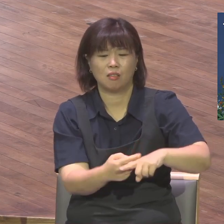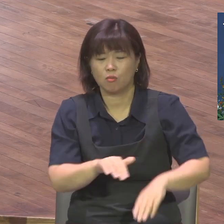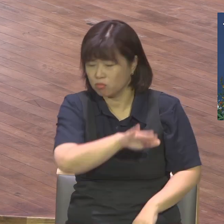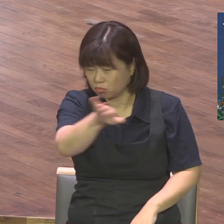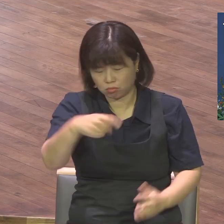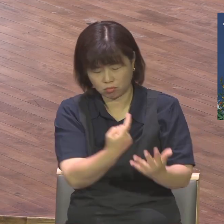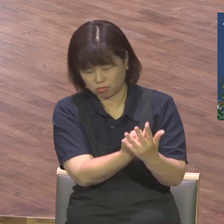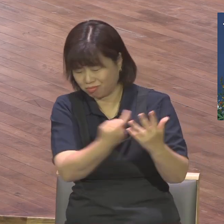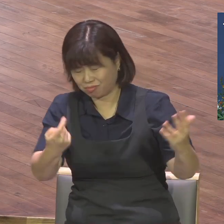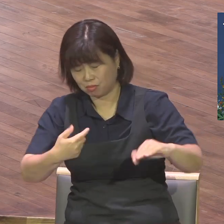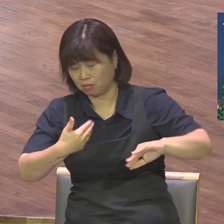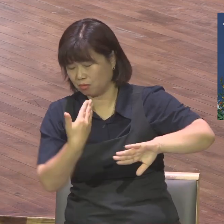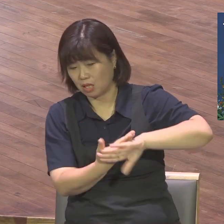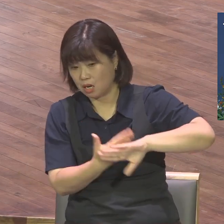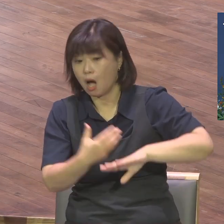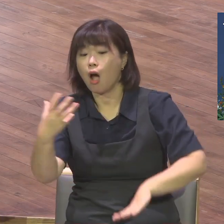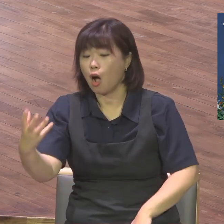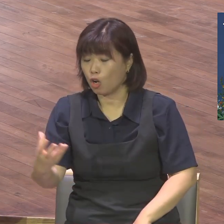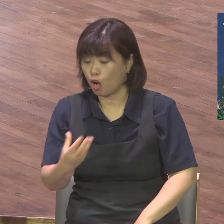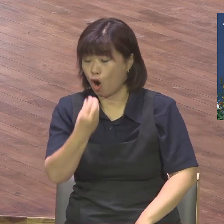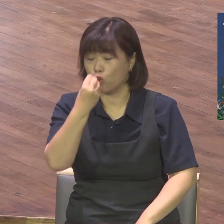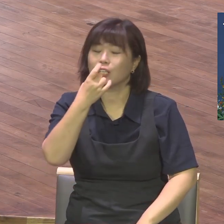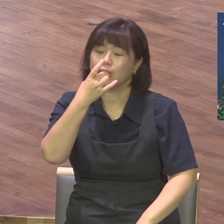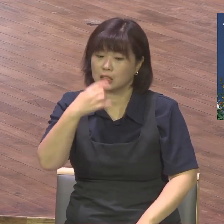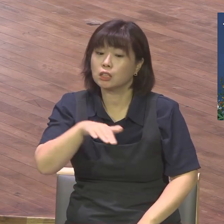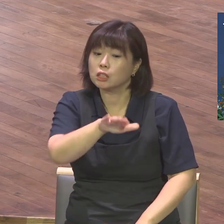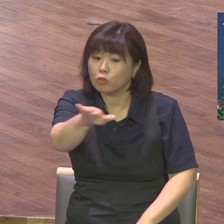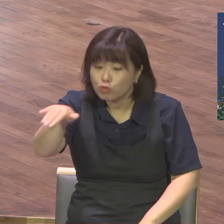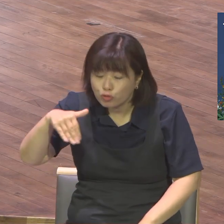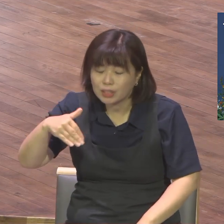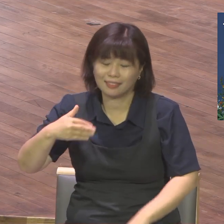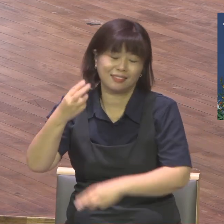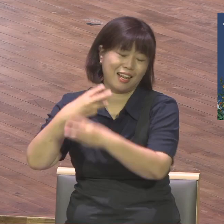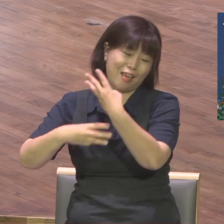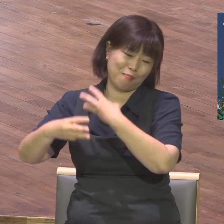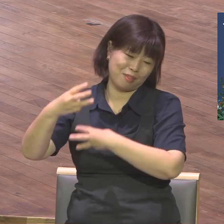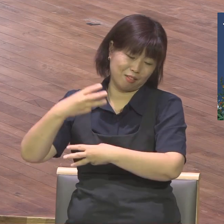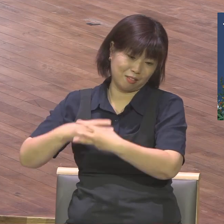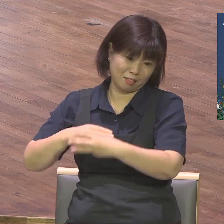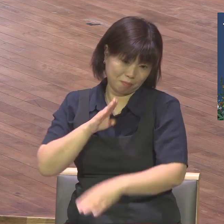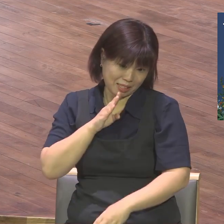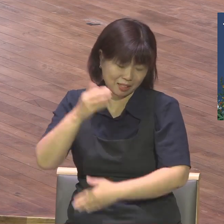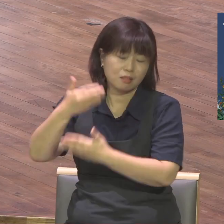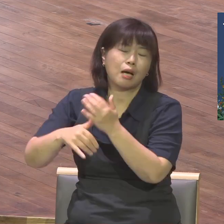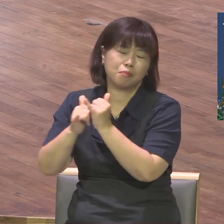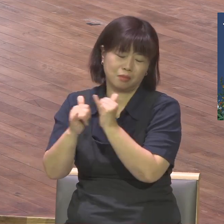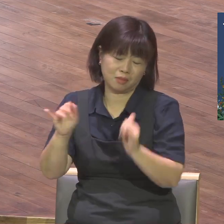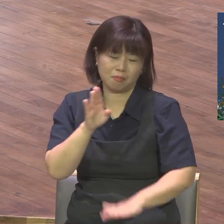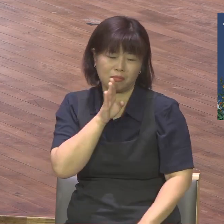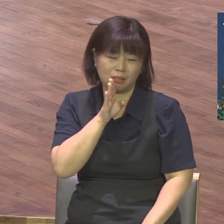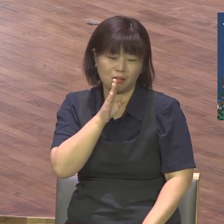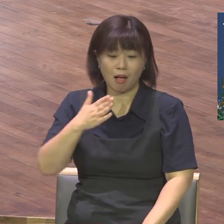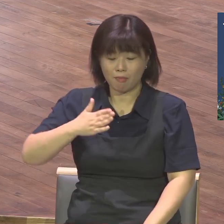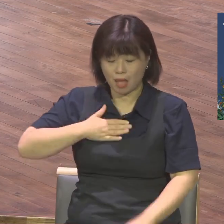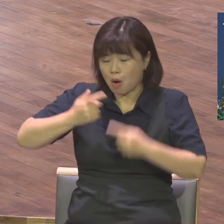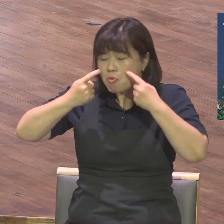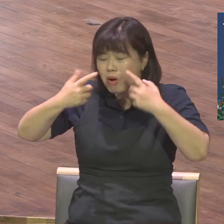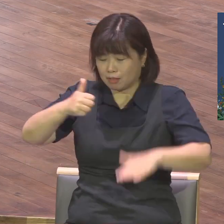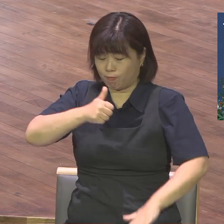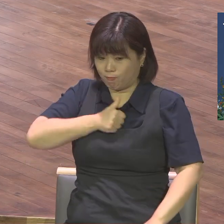그래서 지역, 민족, 세계복음화를 위해서 쓰임받는 거룩한 시들이 다 되시기를 정말로